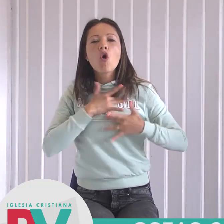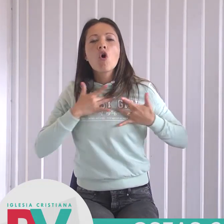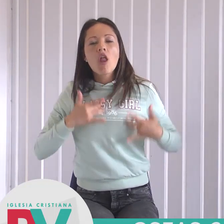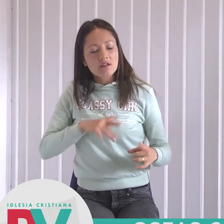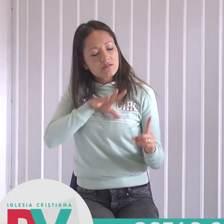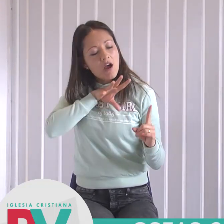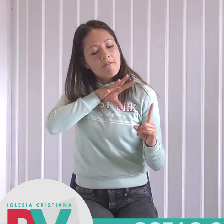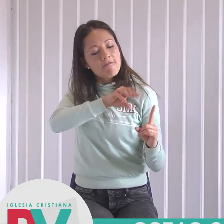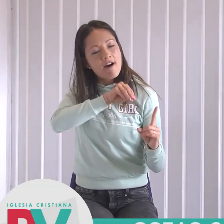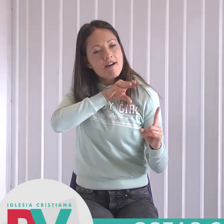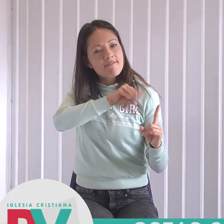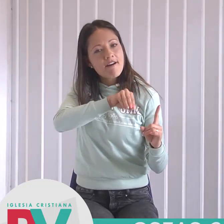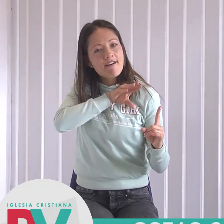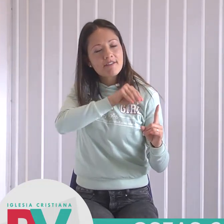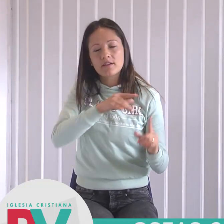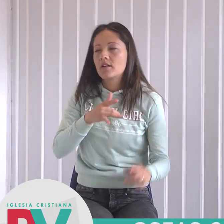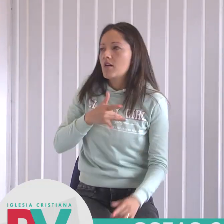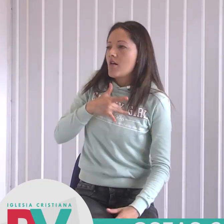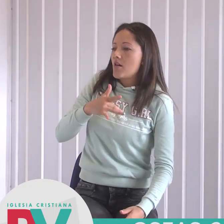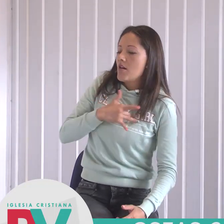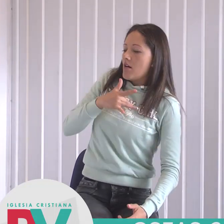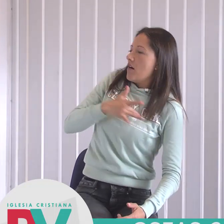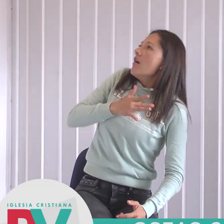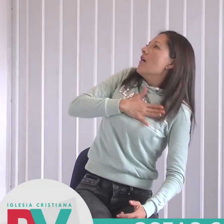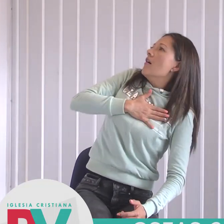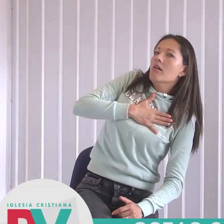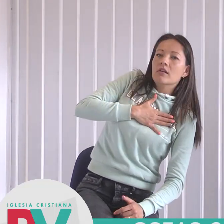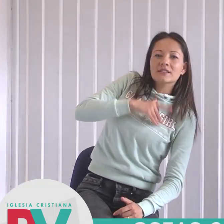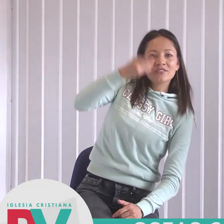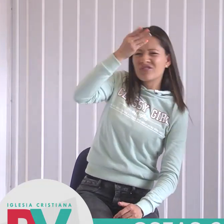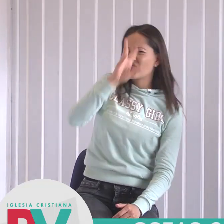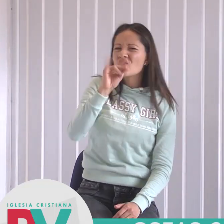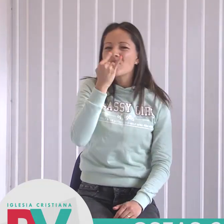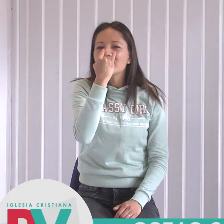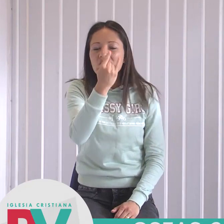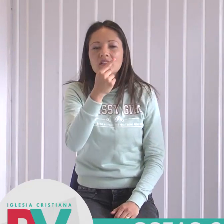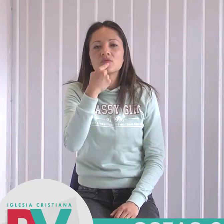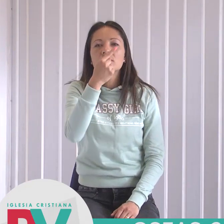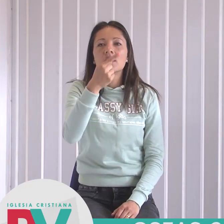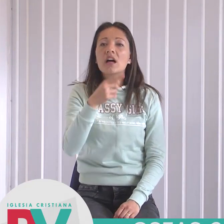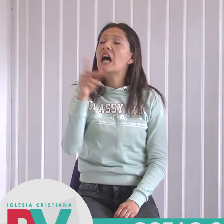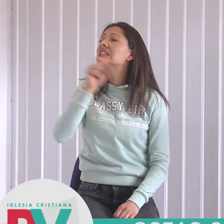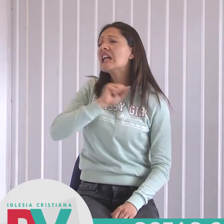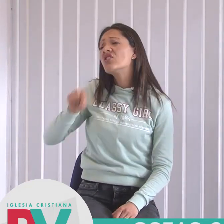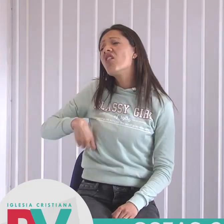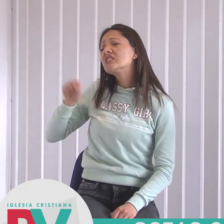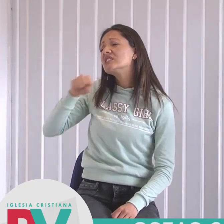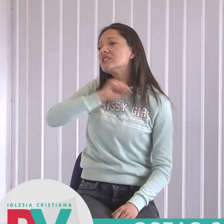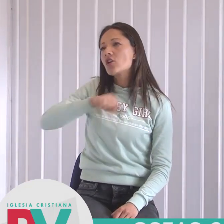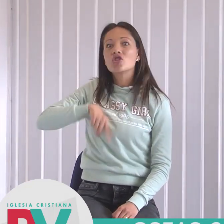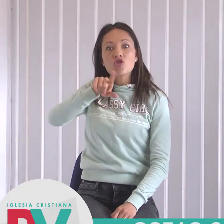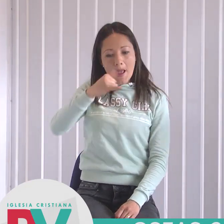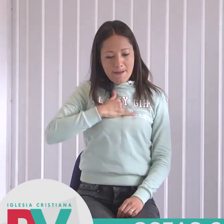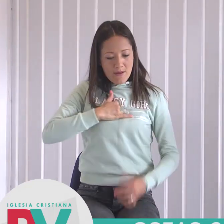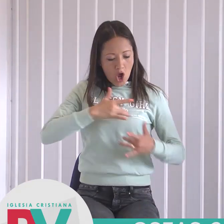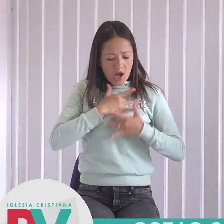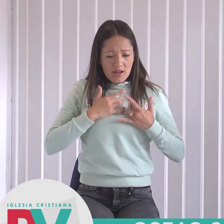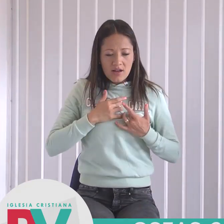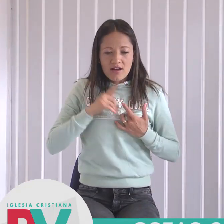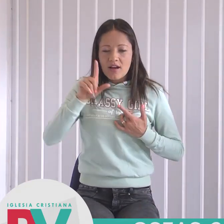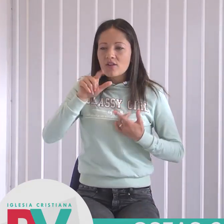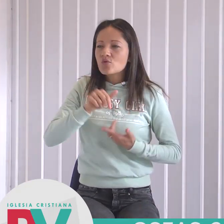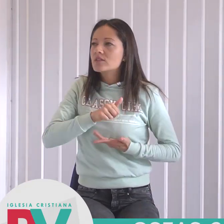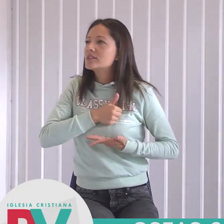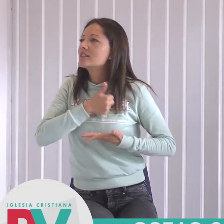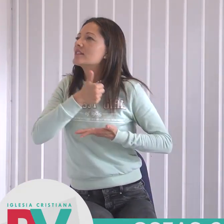corazón. Recuerda que le dije hace un momento que a Dios no le interesa que usted diga Señor, Señor, sino que sea en su corazón.